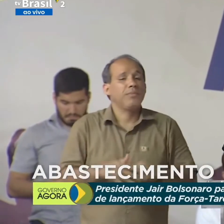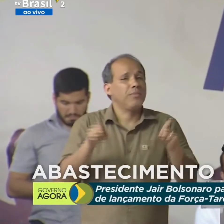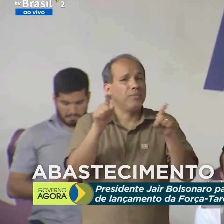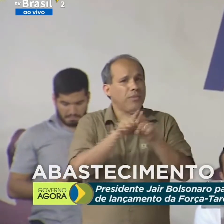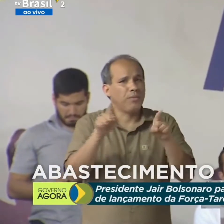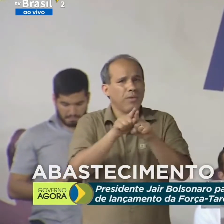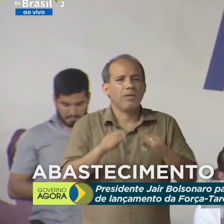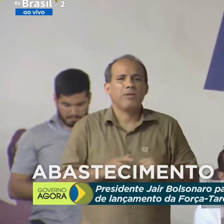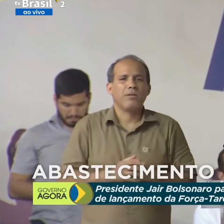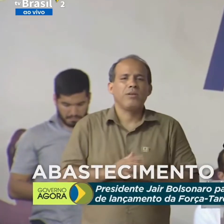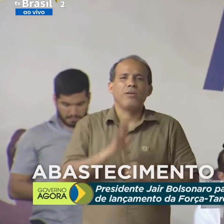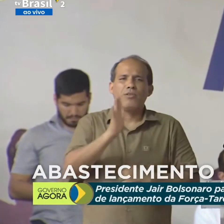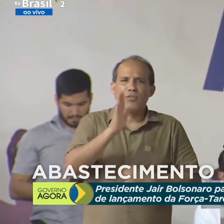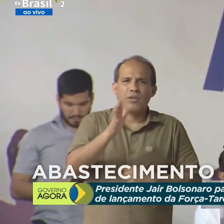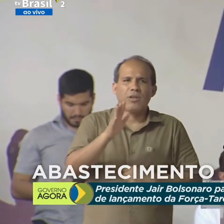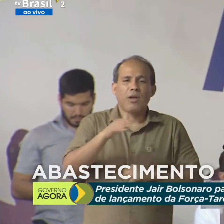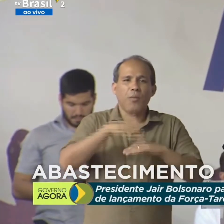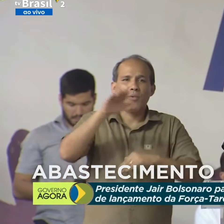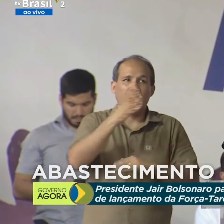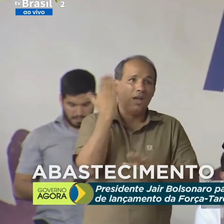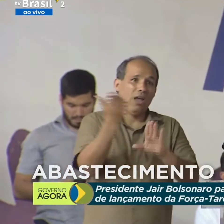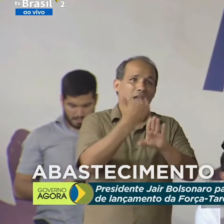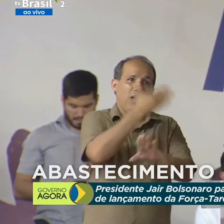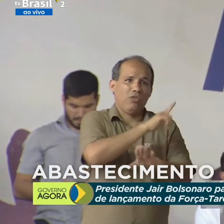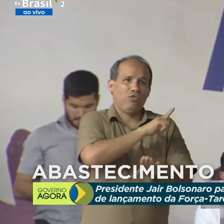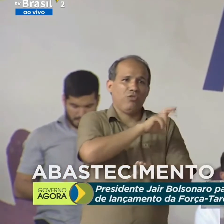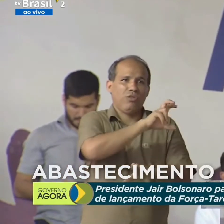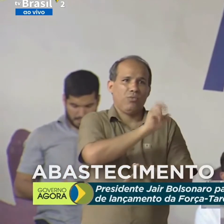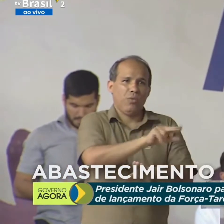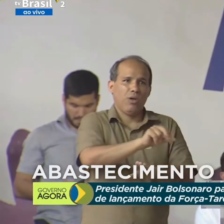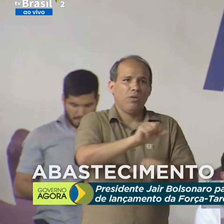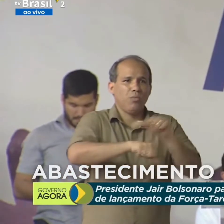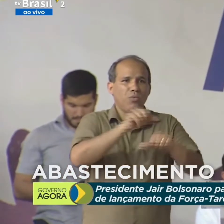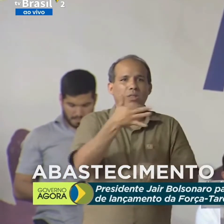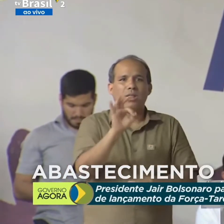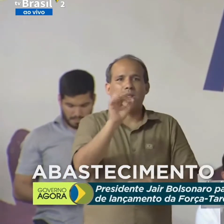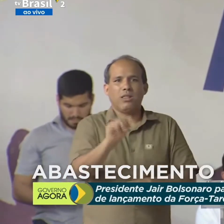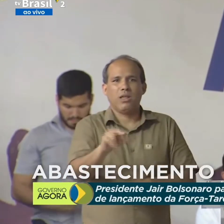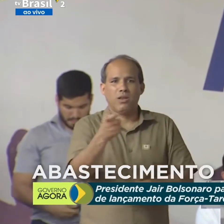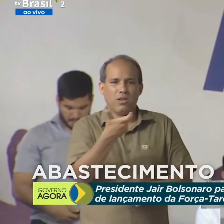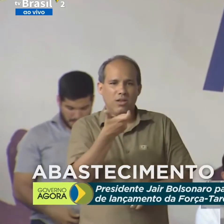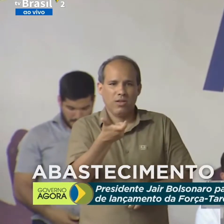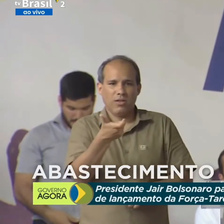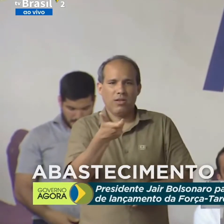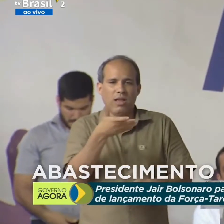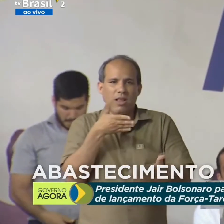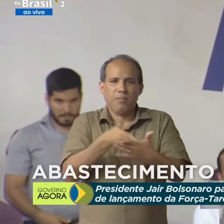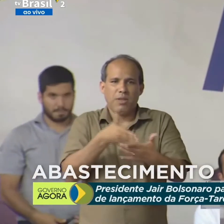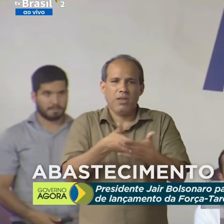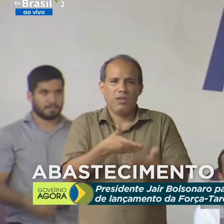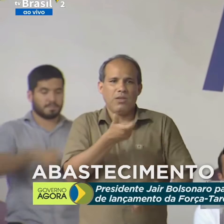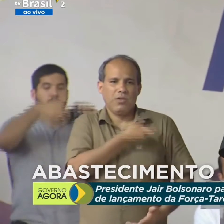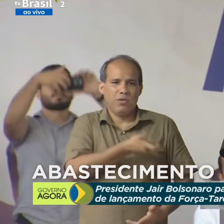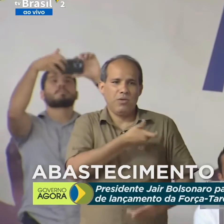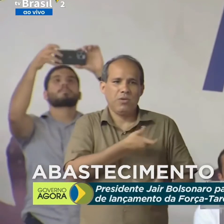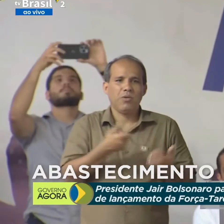Também passamos de 5 para 10 anos a validade da carteira de motorista.